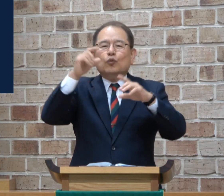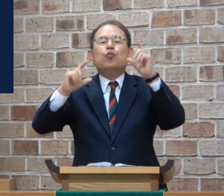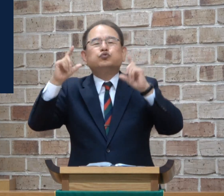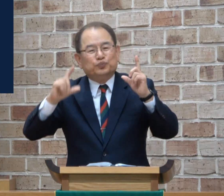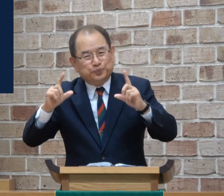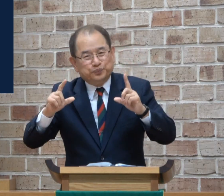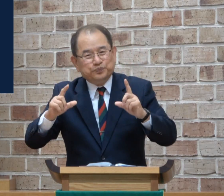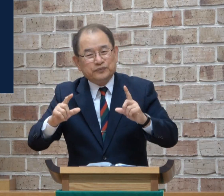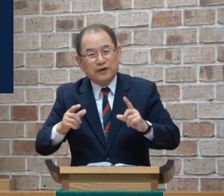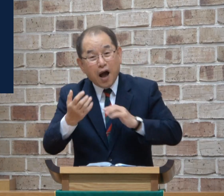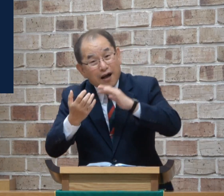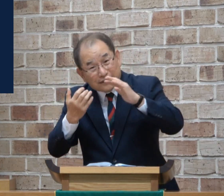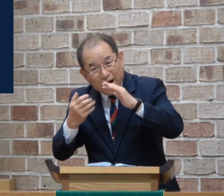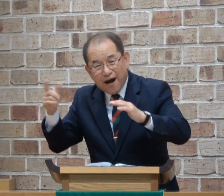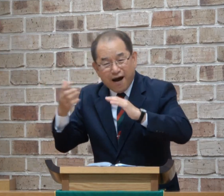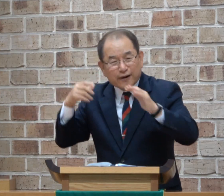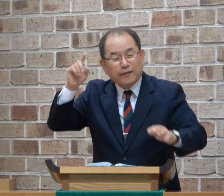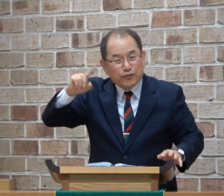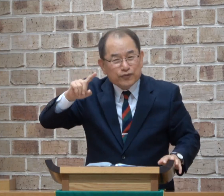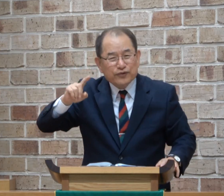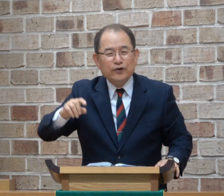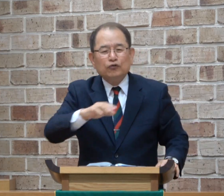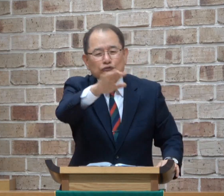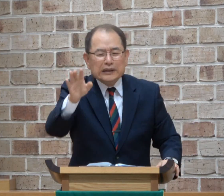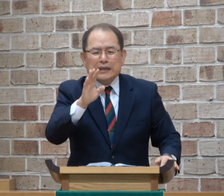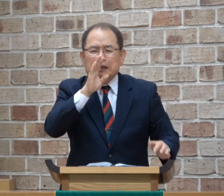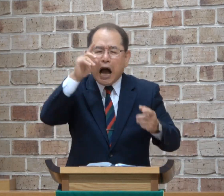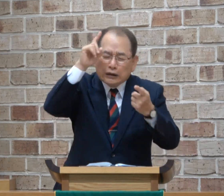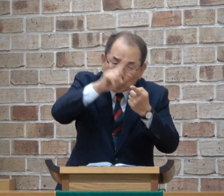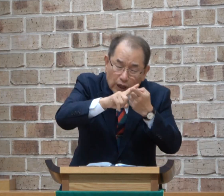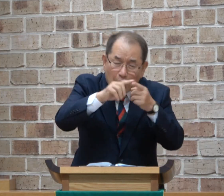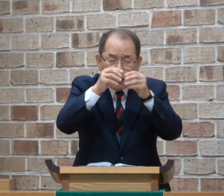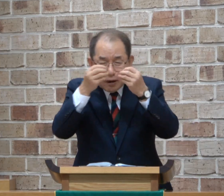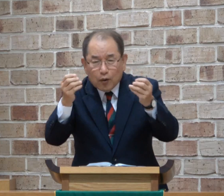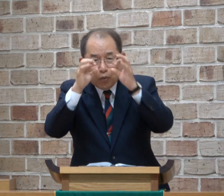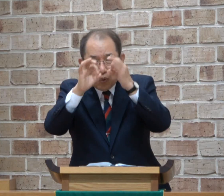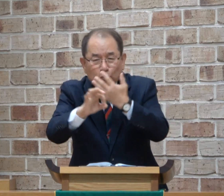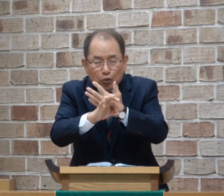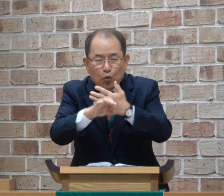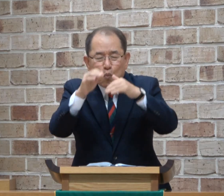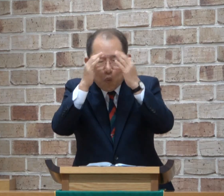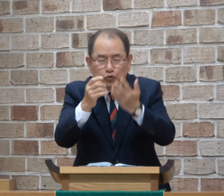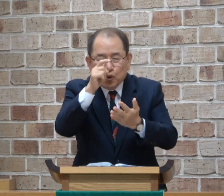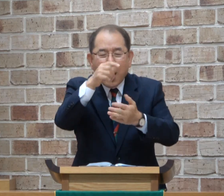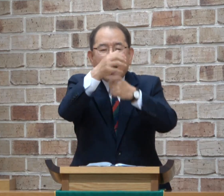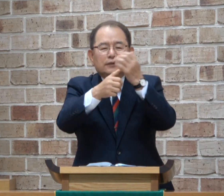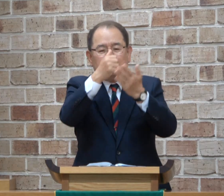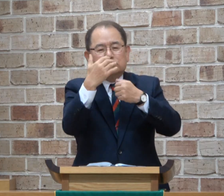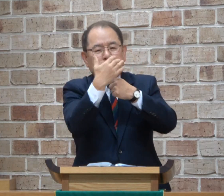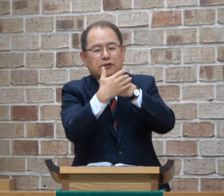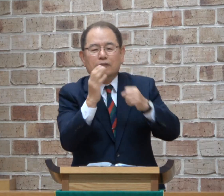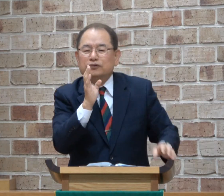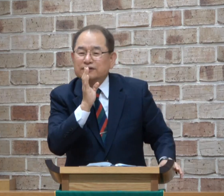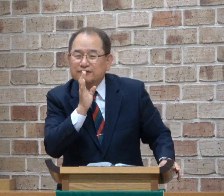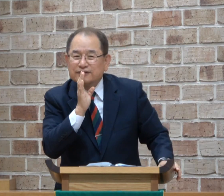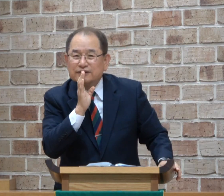알아보겠습니다. 아까는 감사는 당연한 것인가요? 아닙니다. 하나님의 은혜입니다. 두